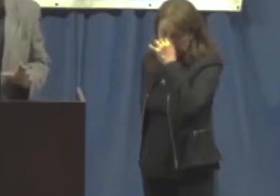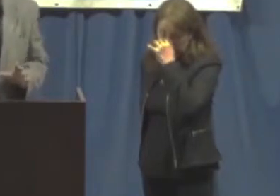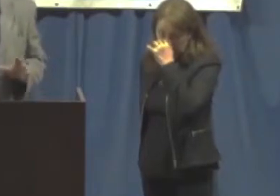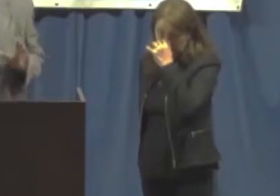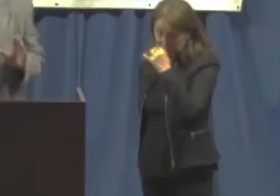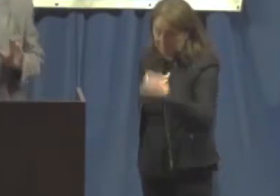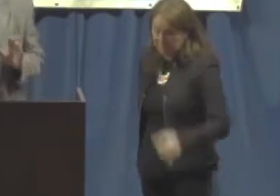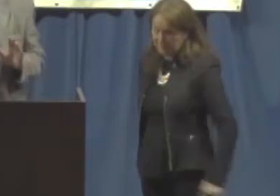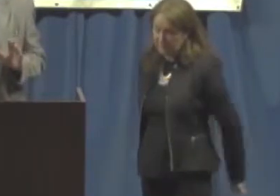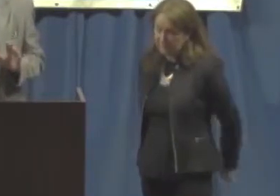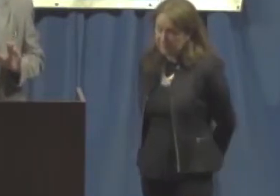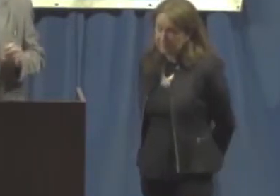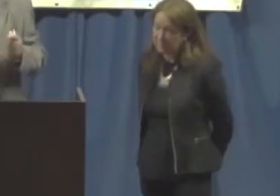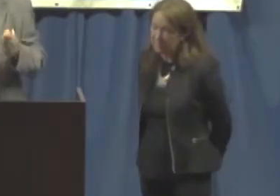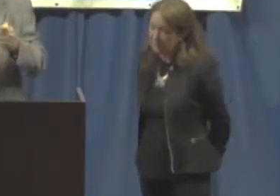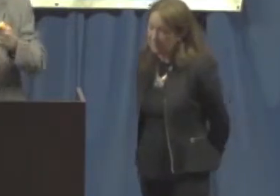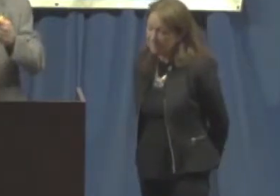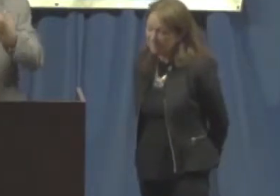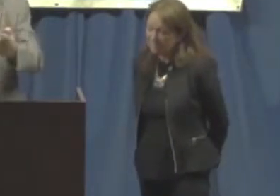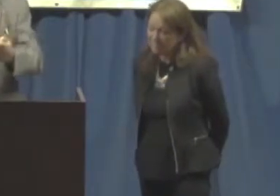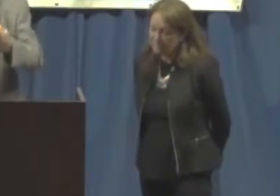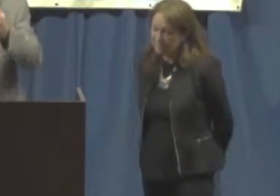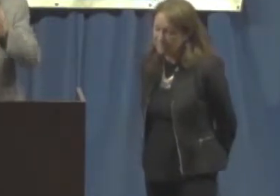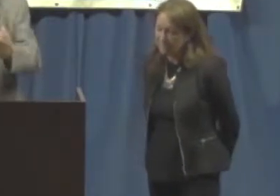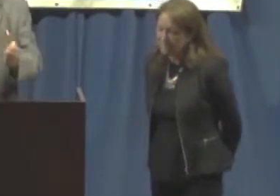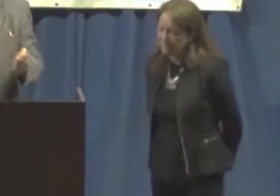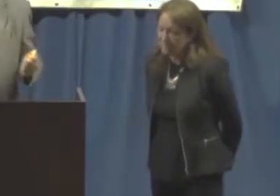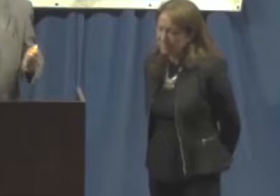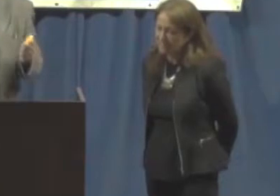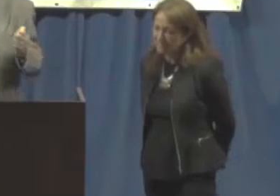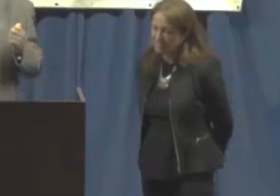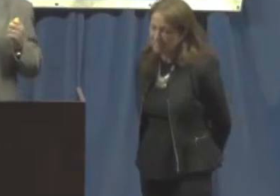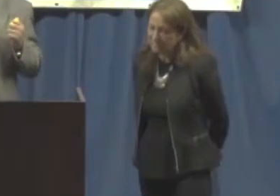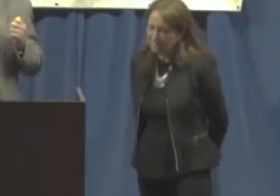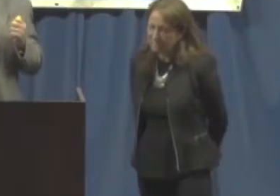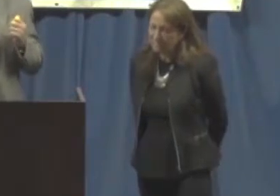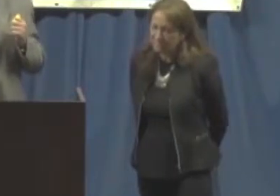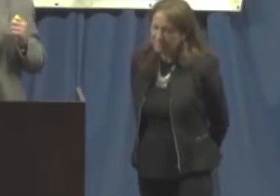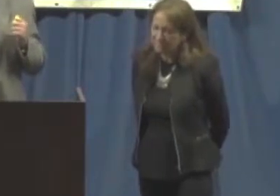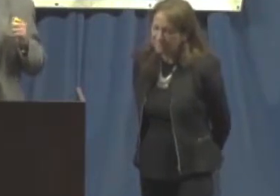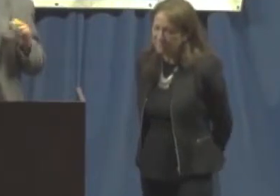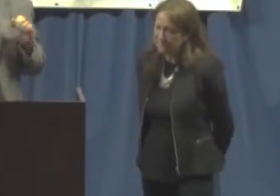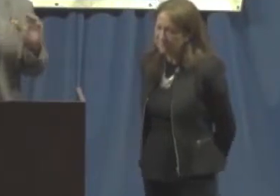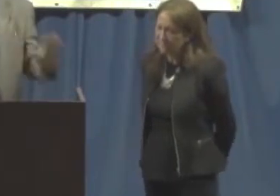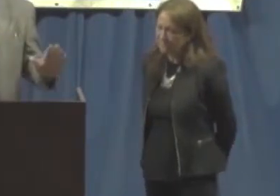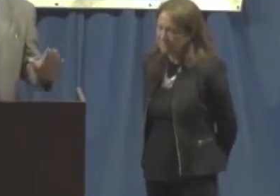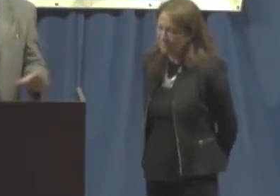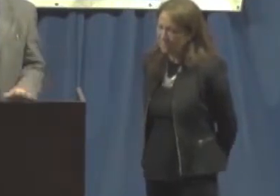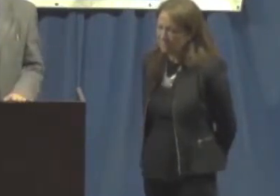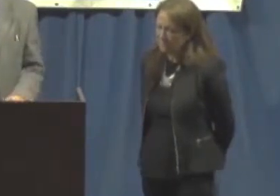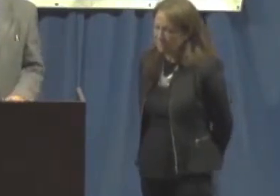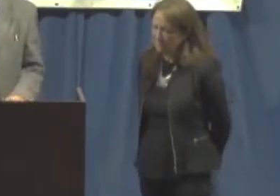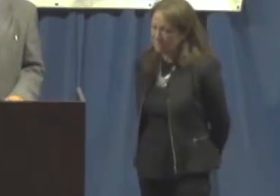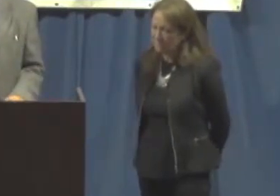de comunicación me refiero al medio físico radioeléctrico de la comunicación en ese sentido hace muy